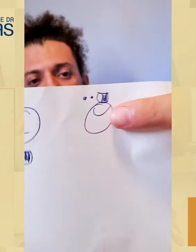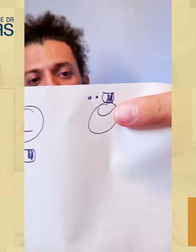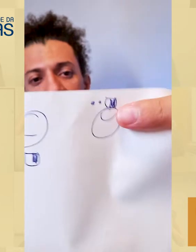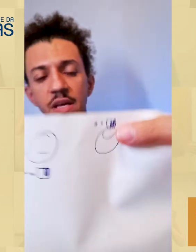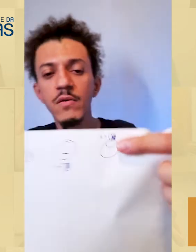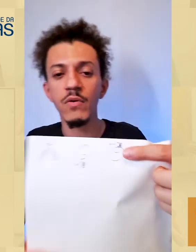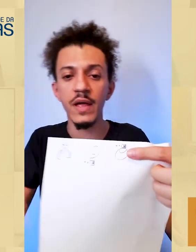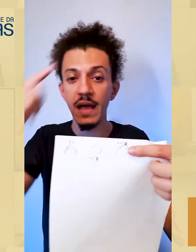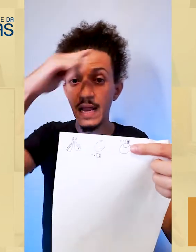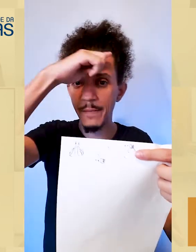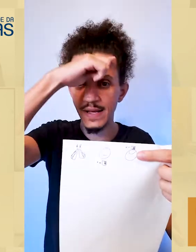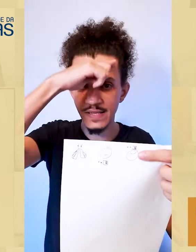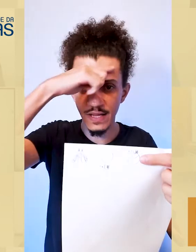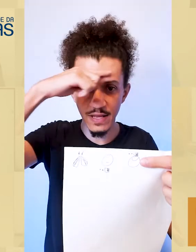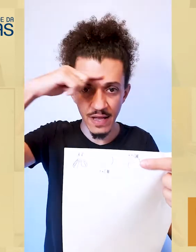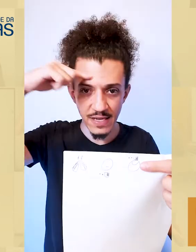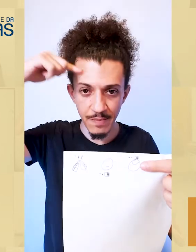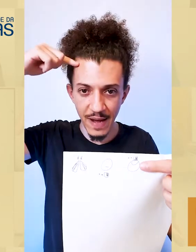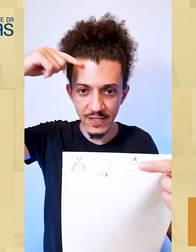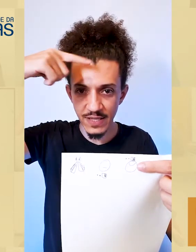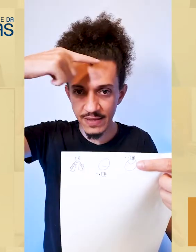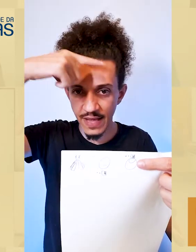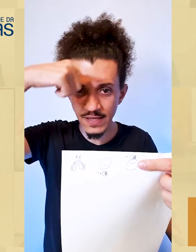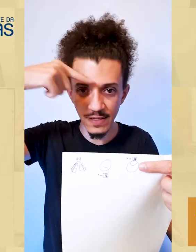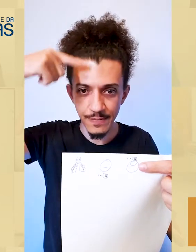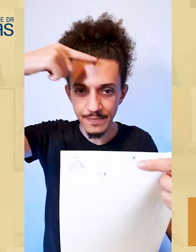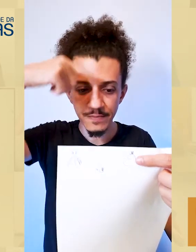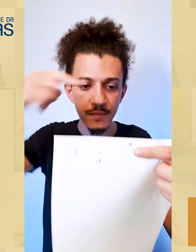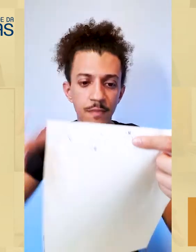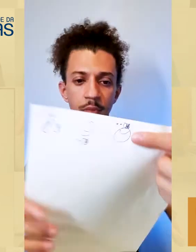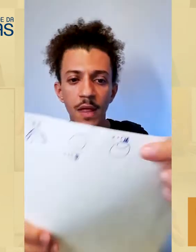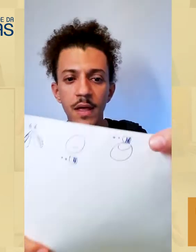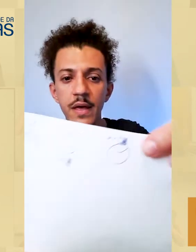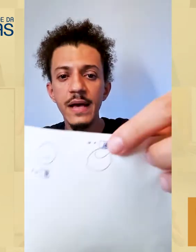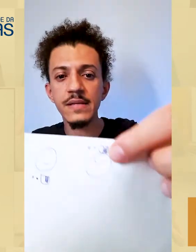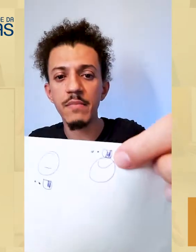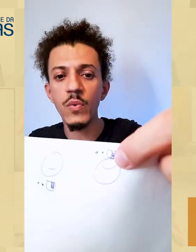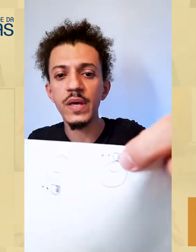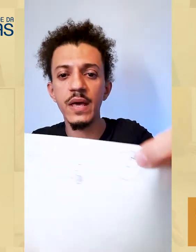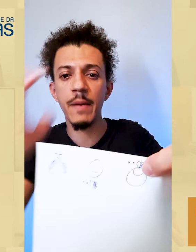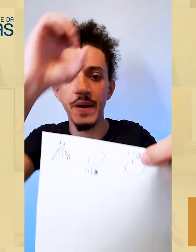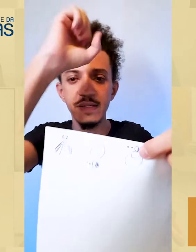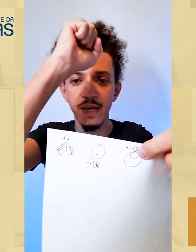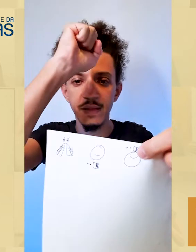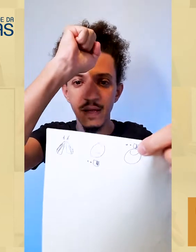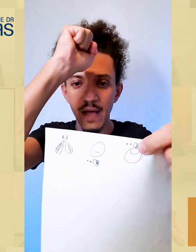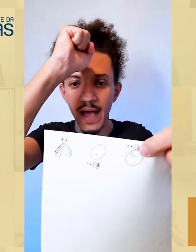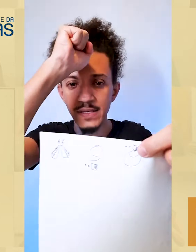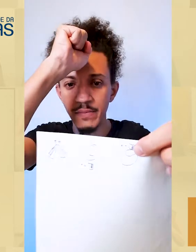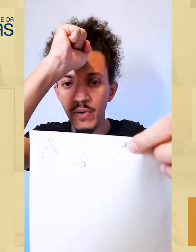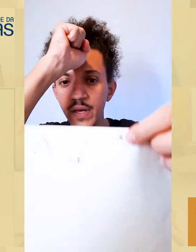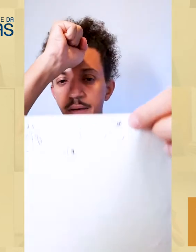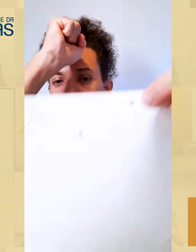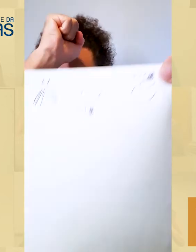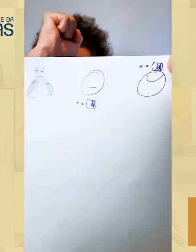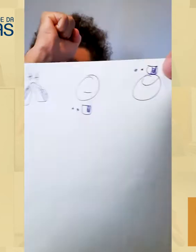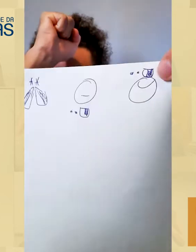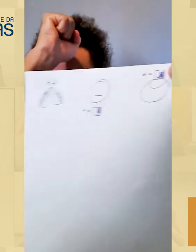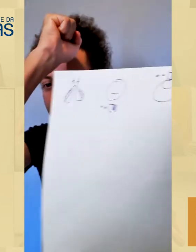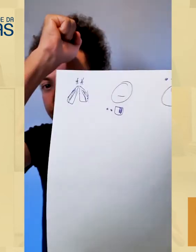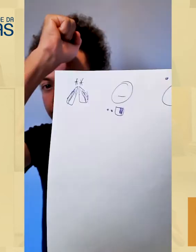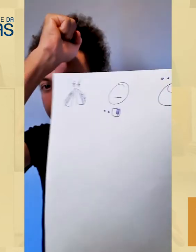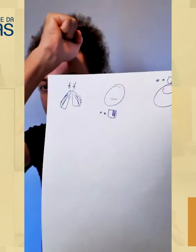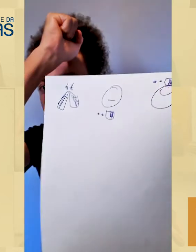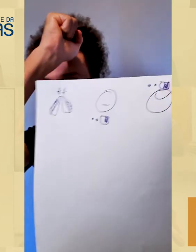Esse semicírculo, ele representa essa parte da testa. E essa mão aqui representa essa mão aqui.